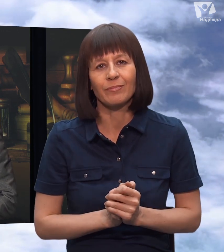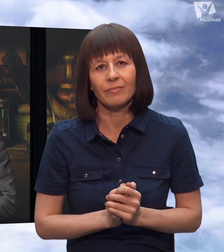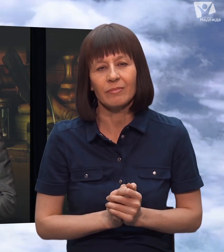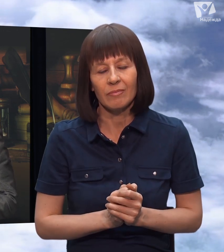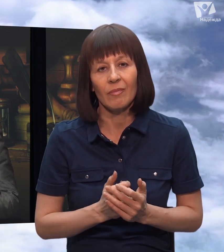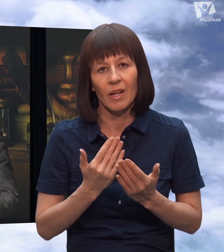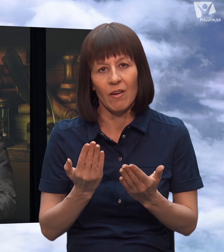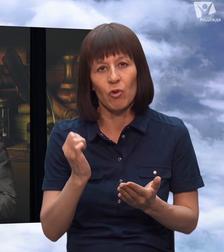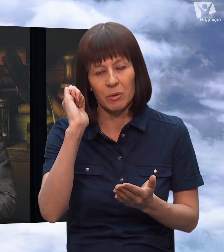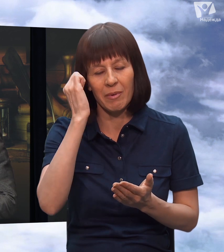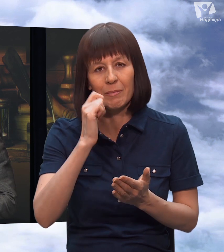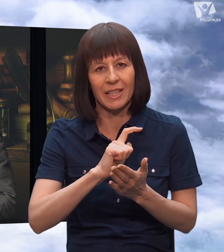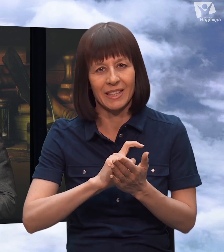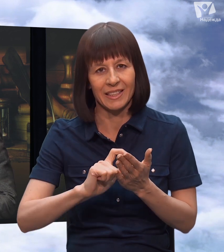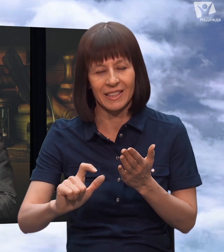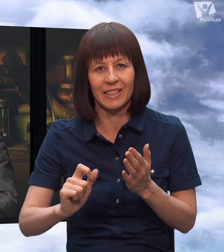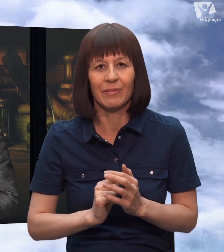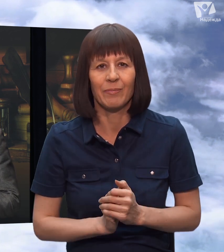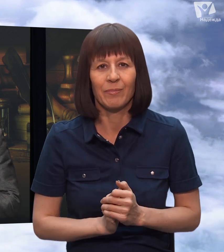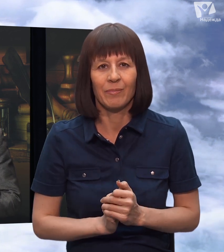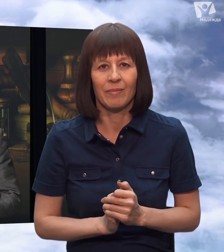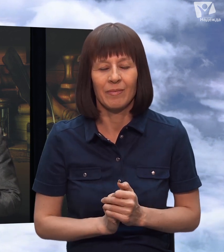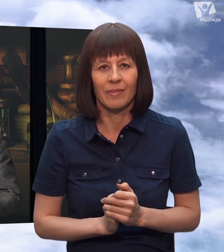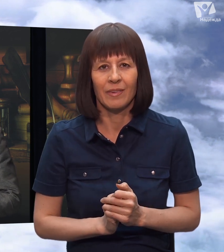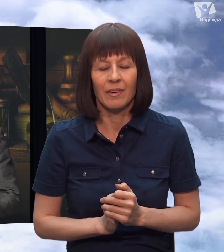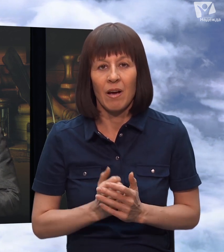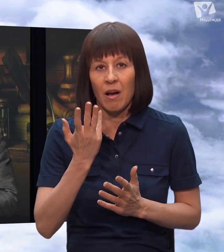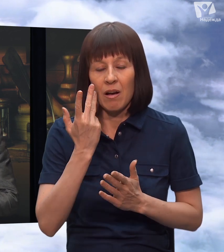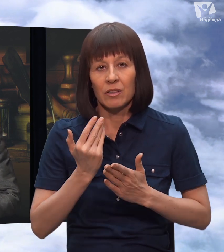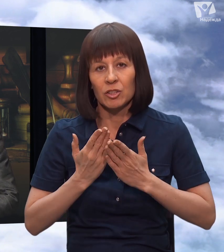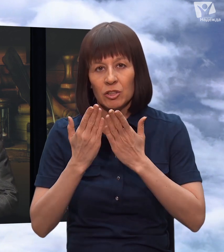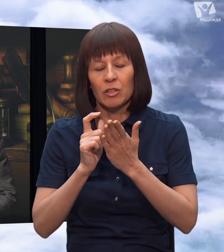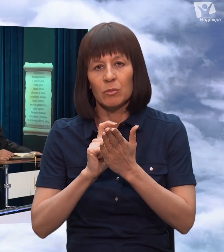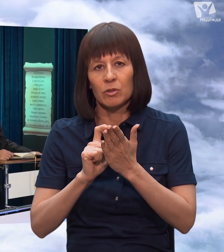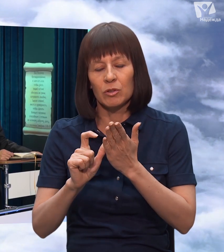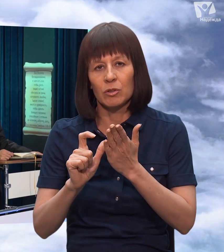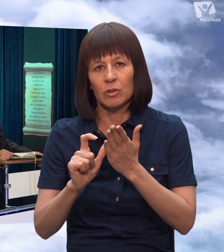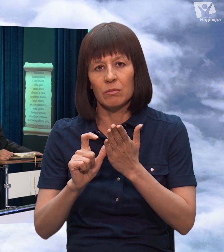как мне кажется здесь есть какая-то идея исключительности